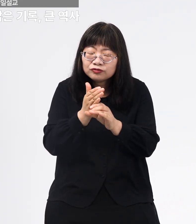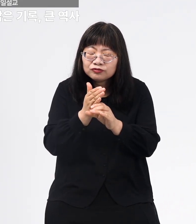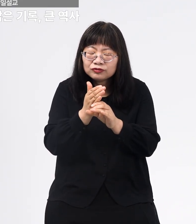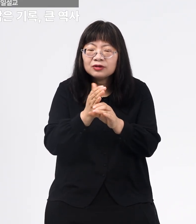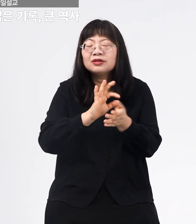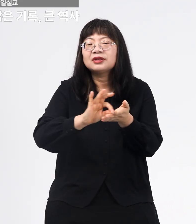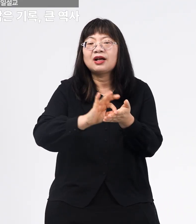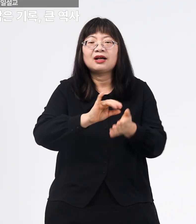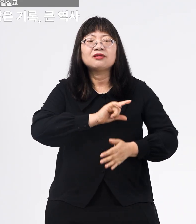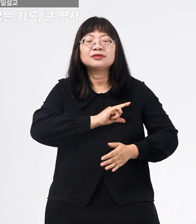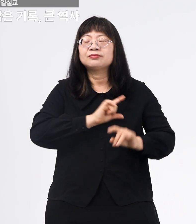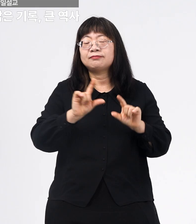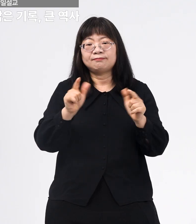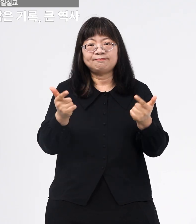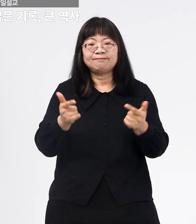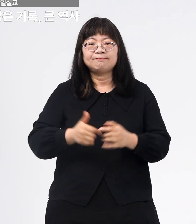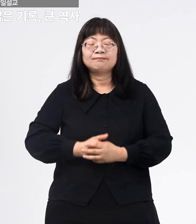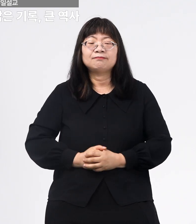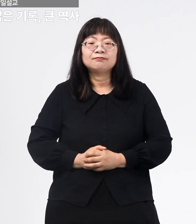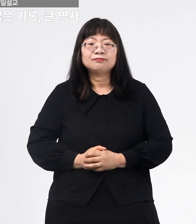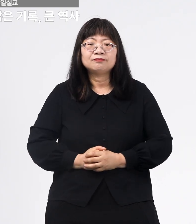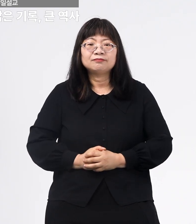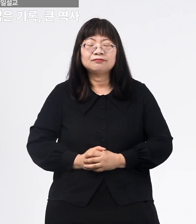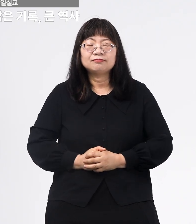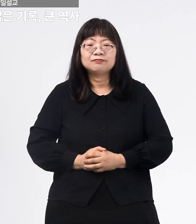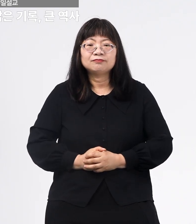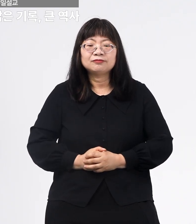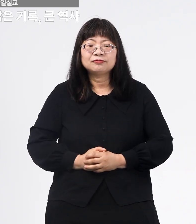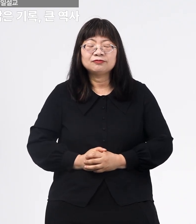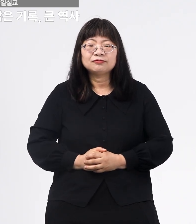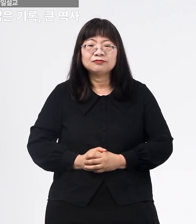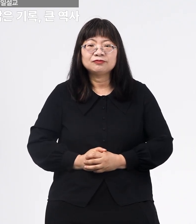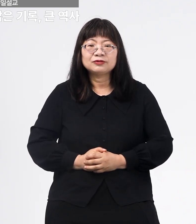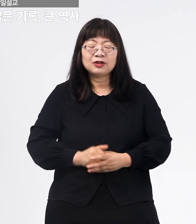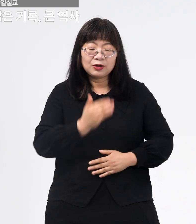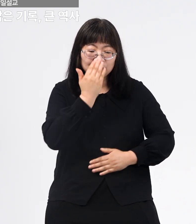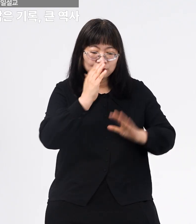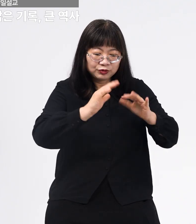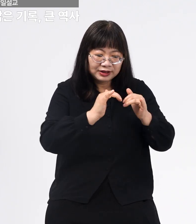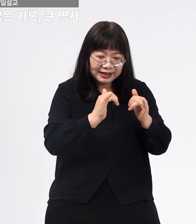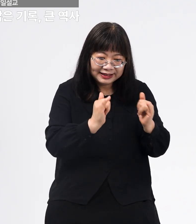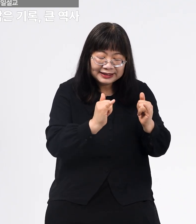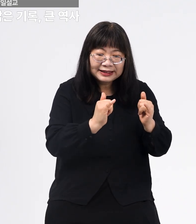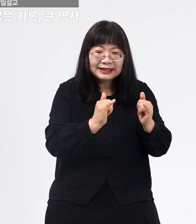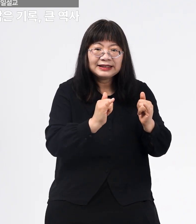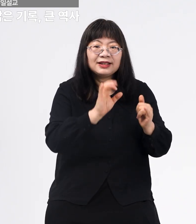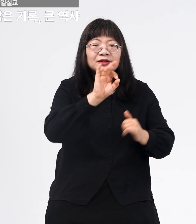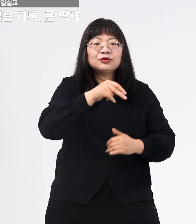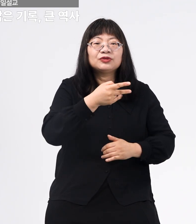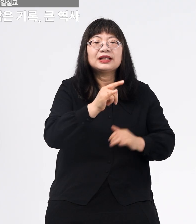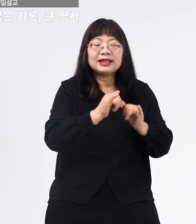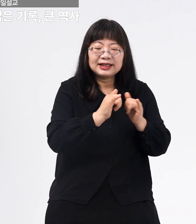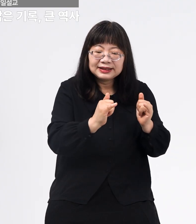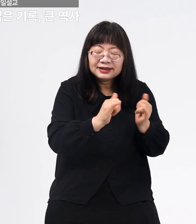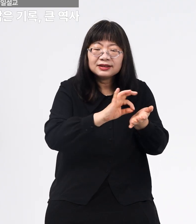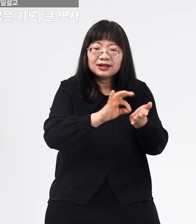쓰여지는 이름도 아닙니다. 더욱 유대인들이 쓰던 이름도 아닙니다.